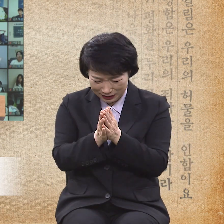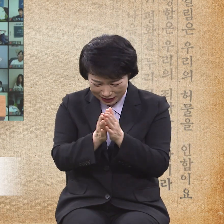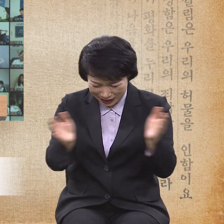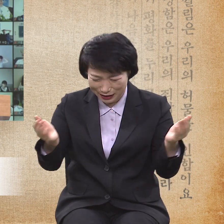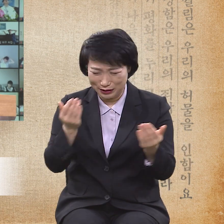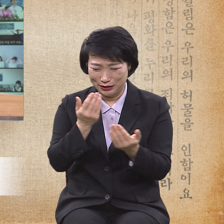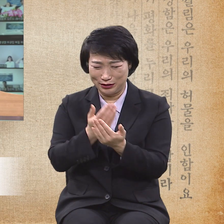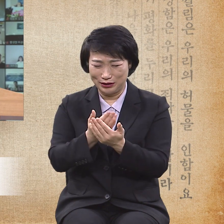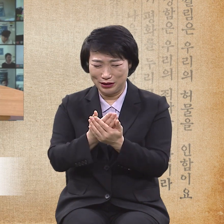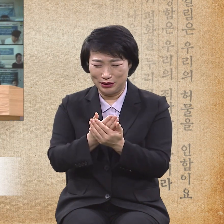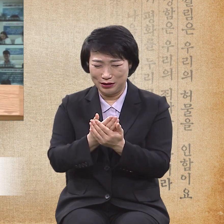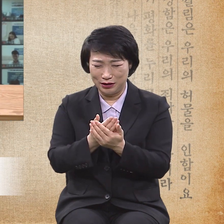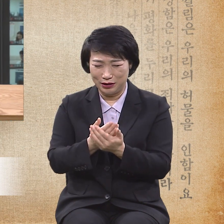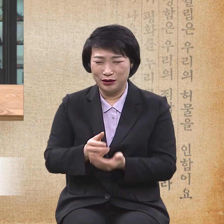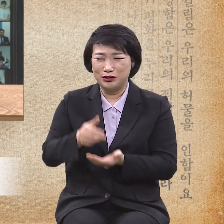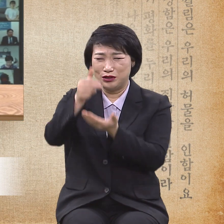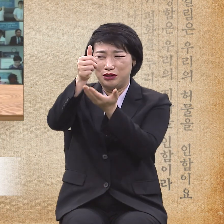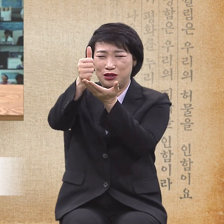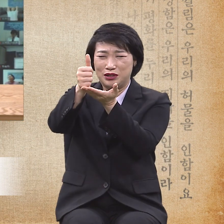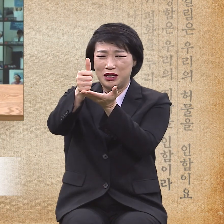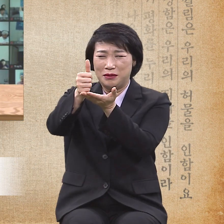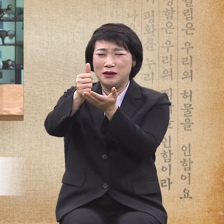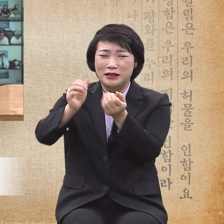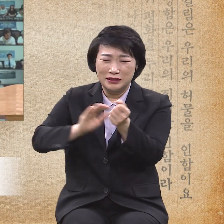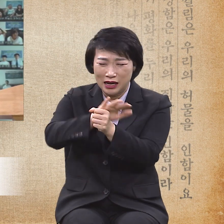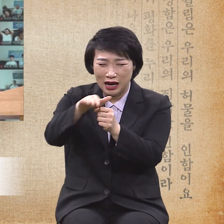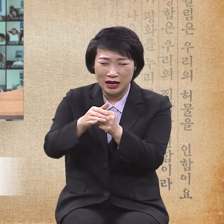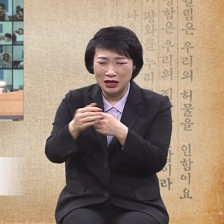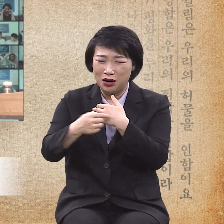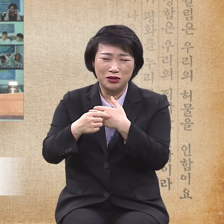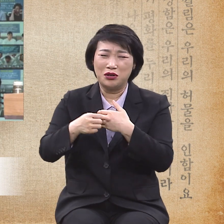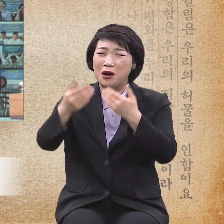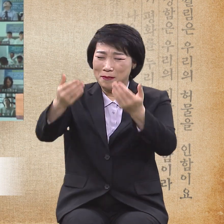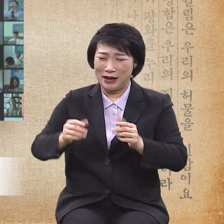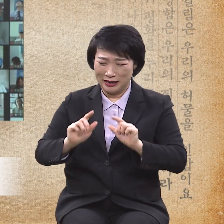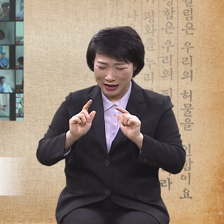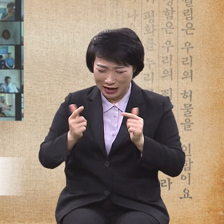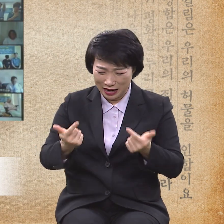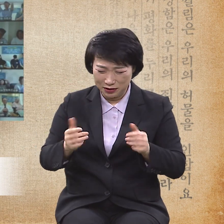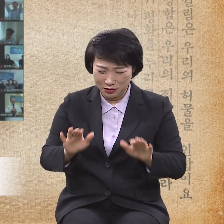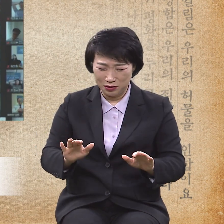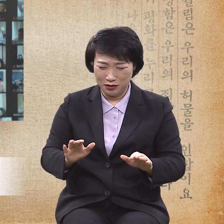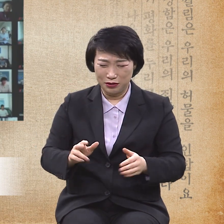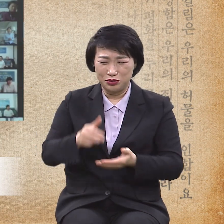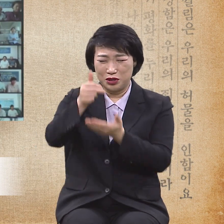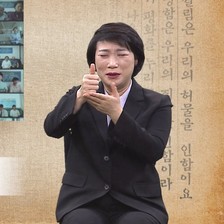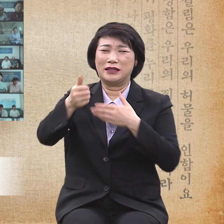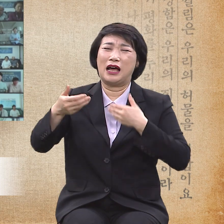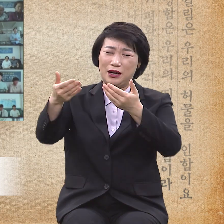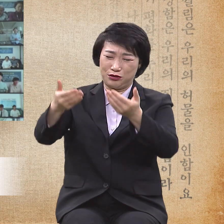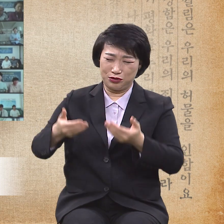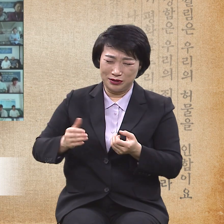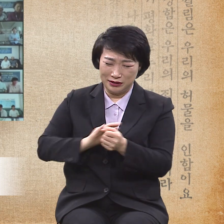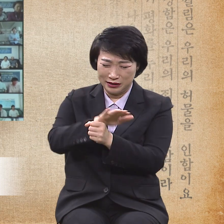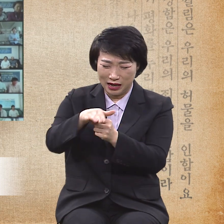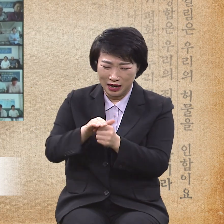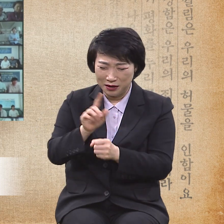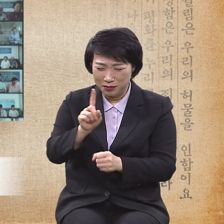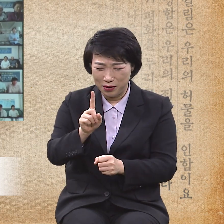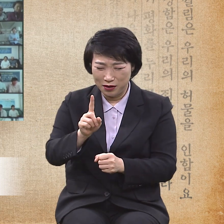하옵소서. 주님, 사랑은 말로 받는 것이 아니라 주님이 내게 주신